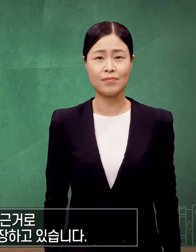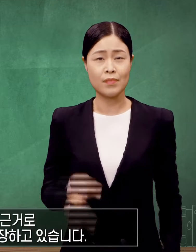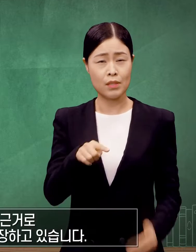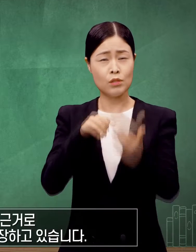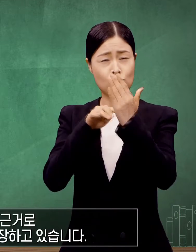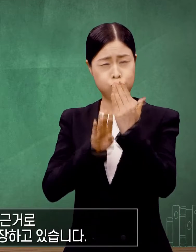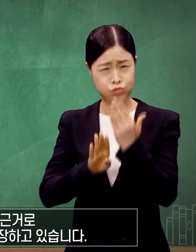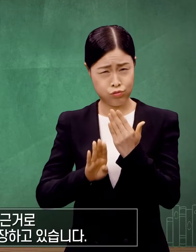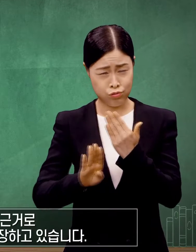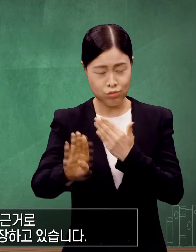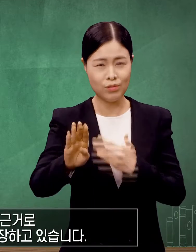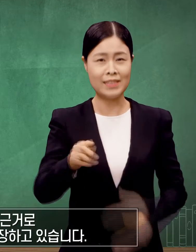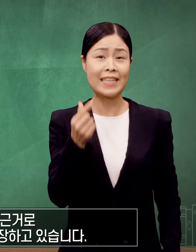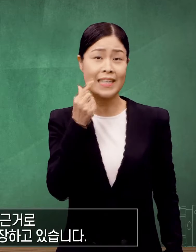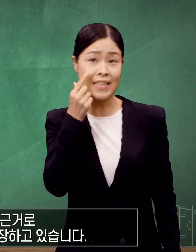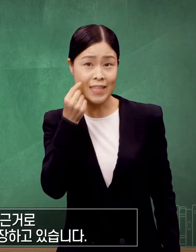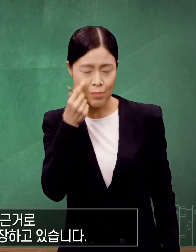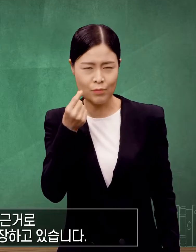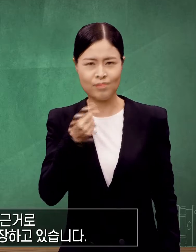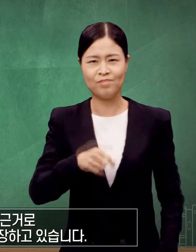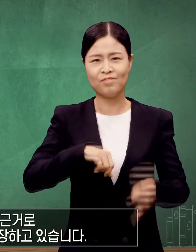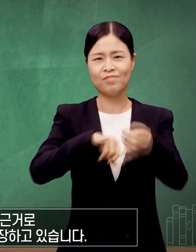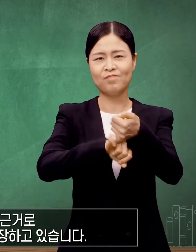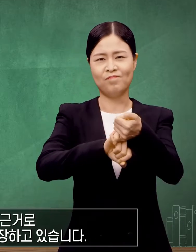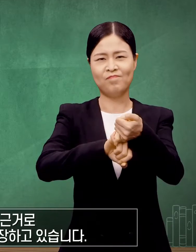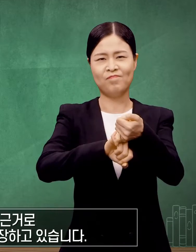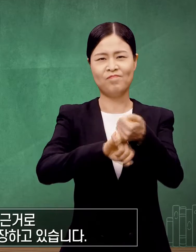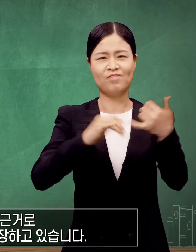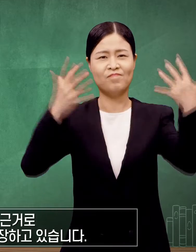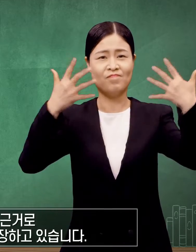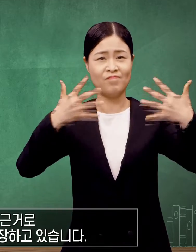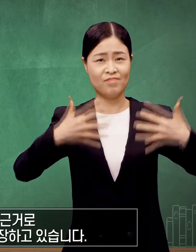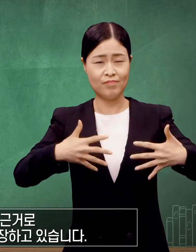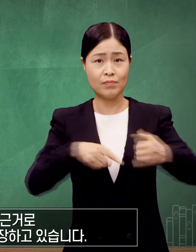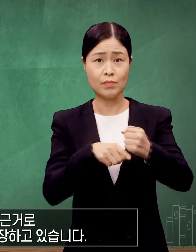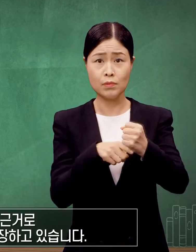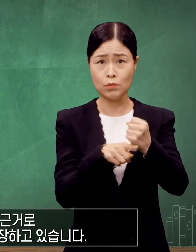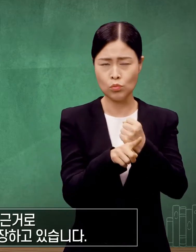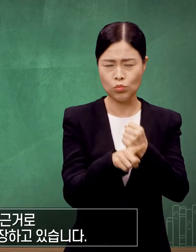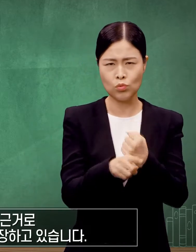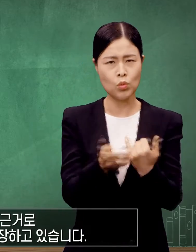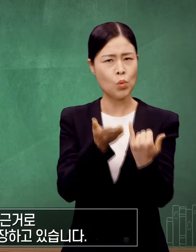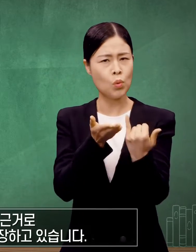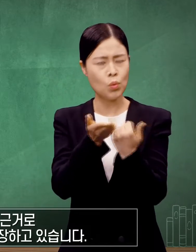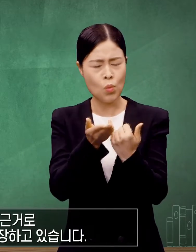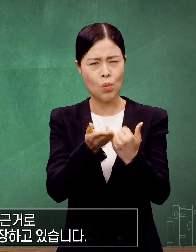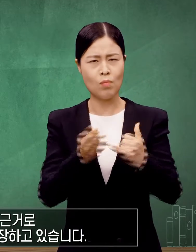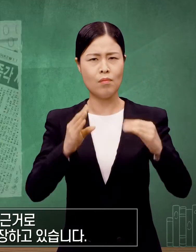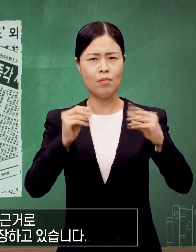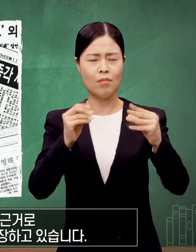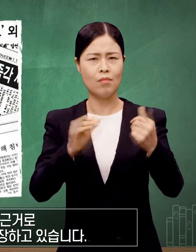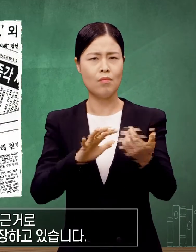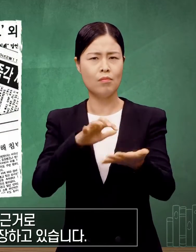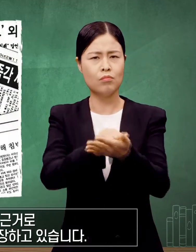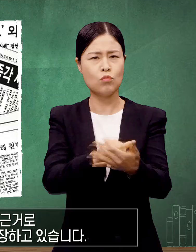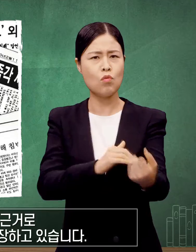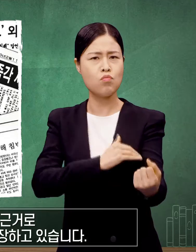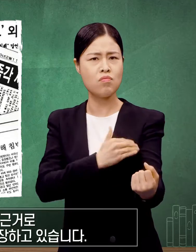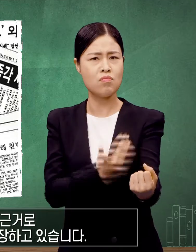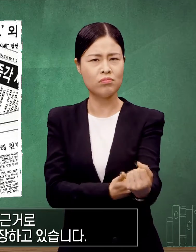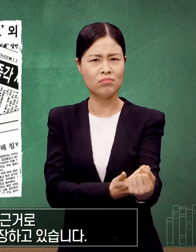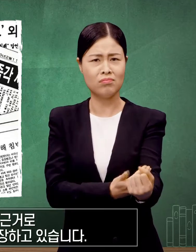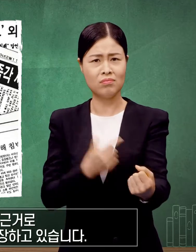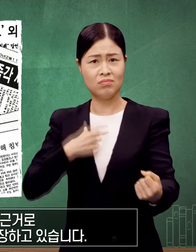이후 일본은 이 조약을 근거로 독도 영유권을 억지 주장하고